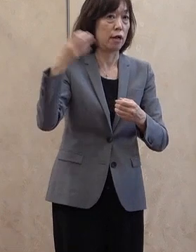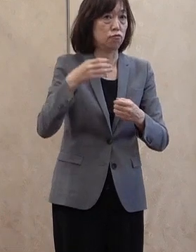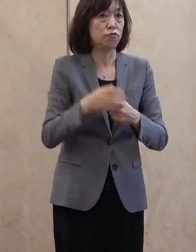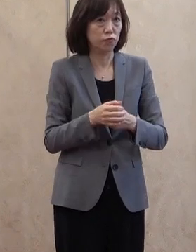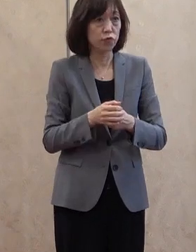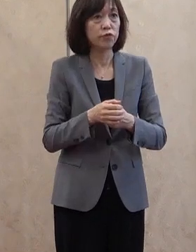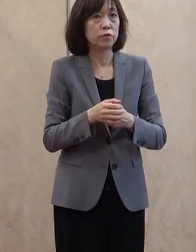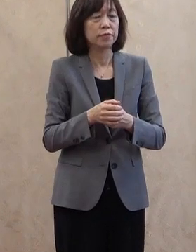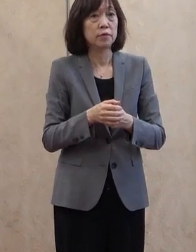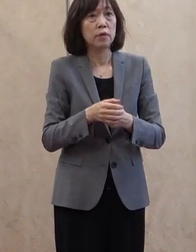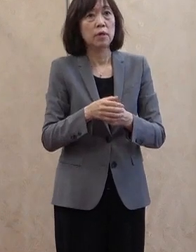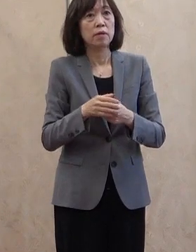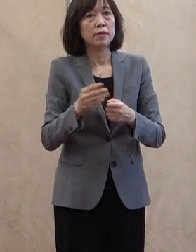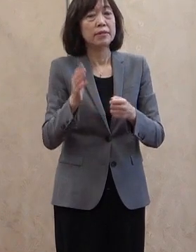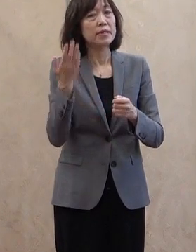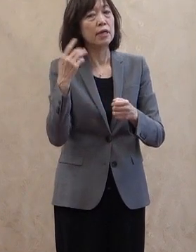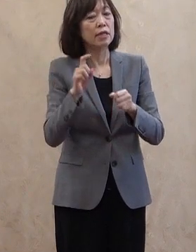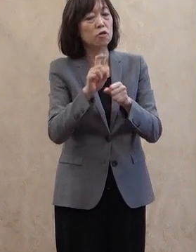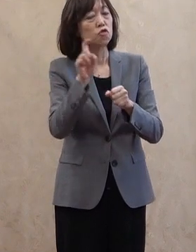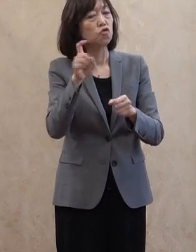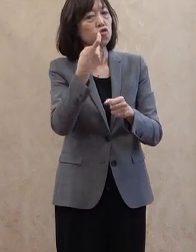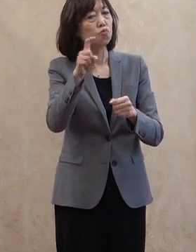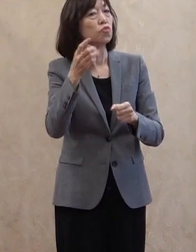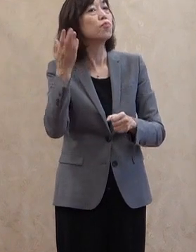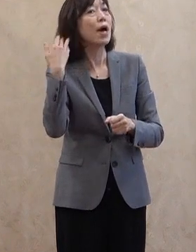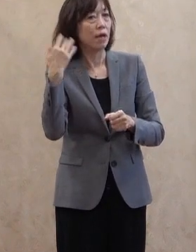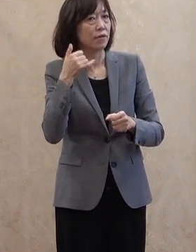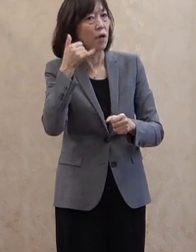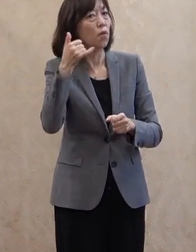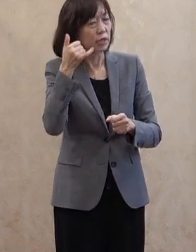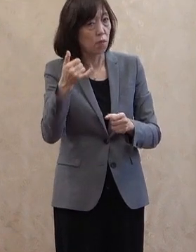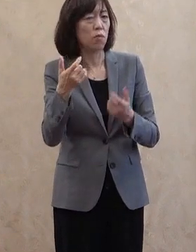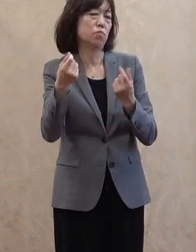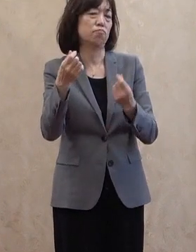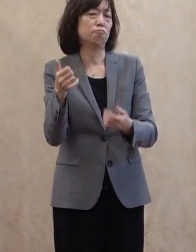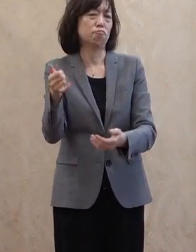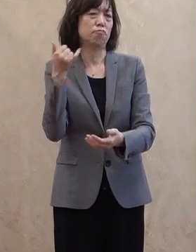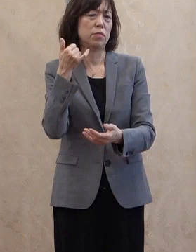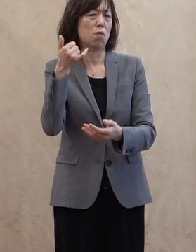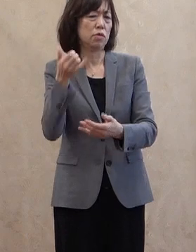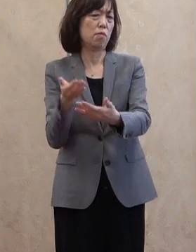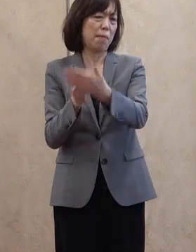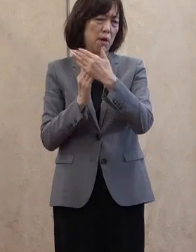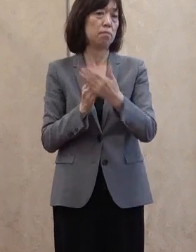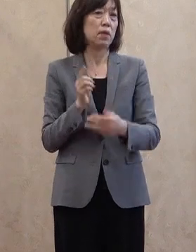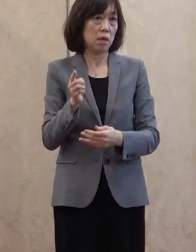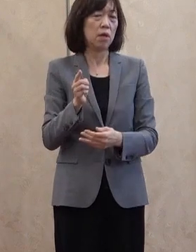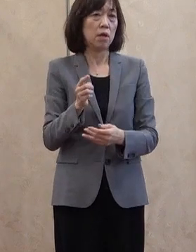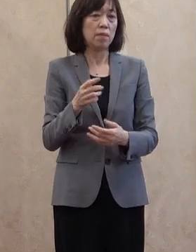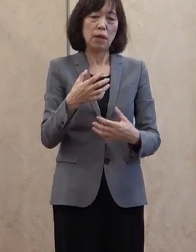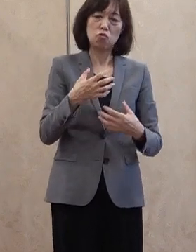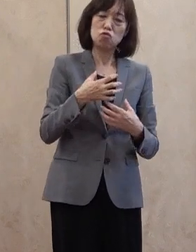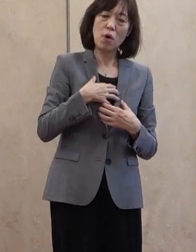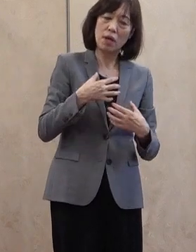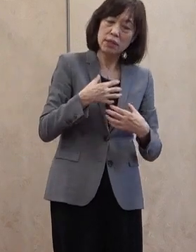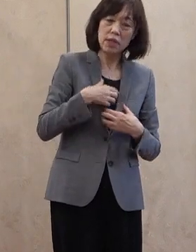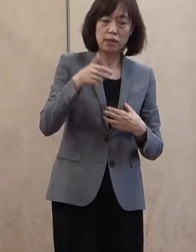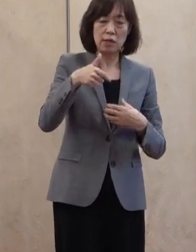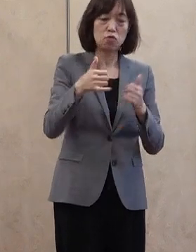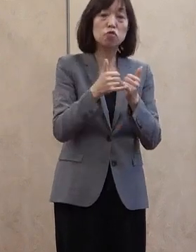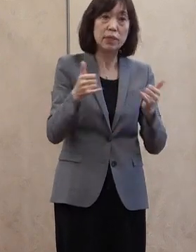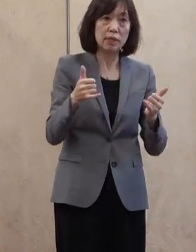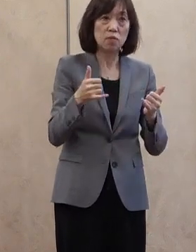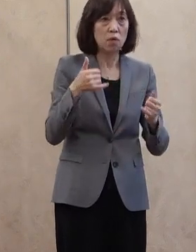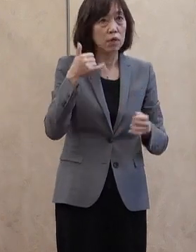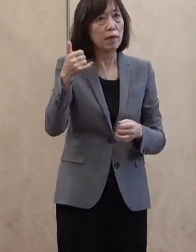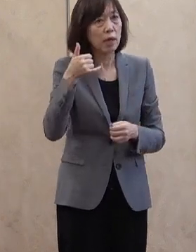で、こういうことで僕はいいんですけど、不安になっている府民の方で、あんまりそのパソコン